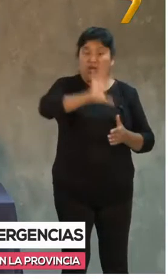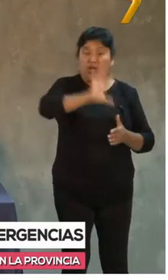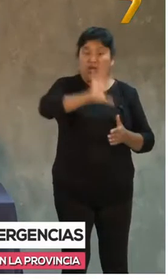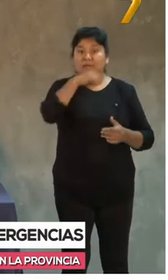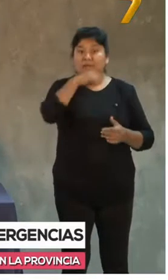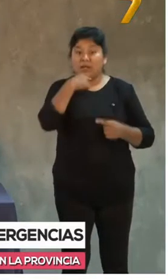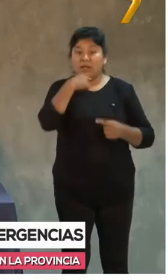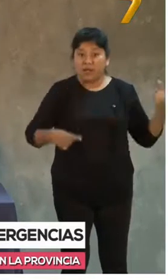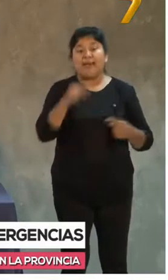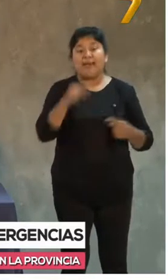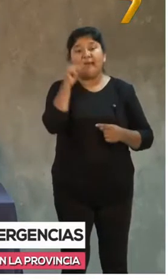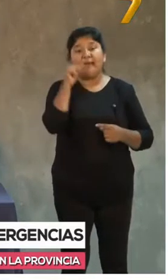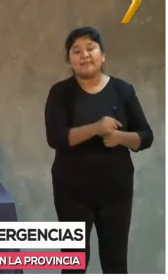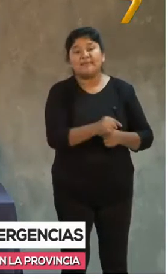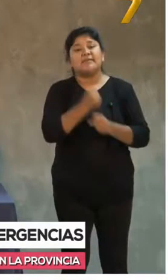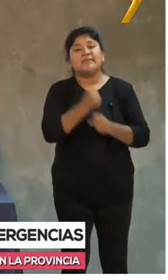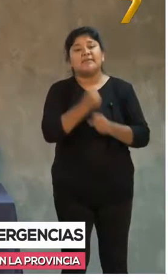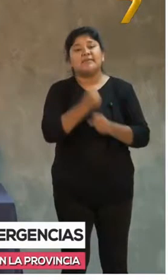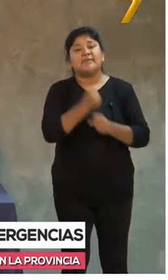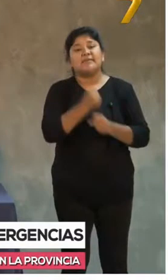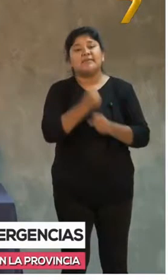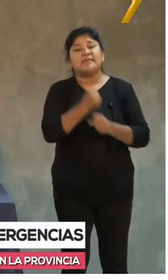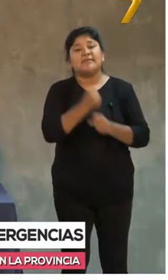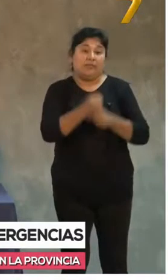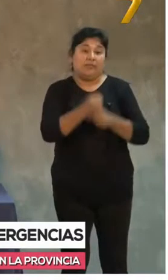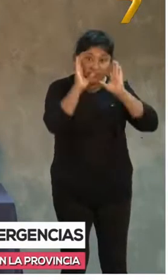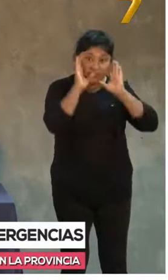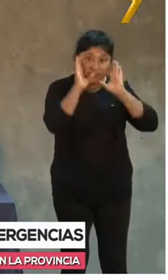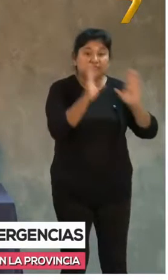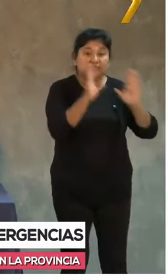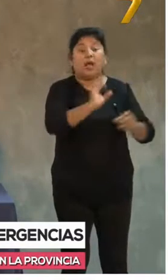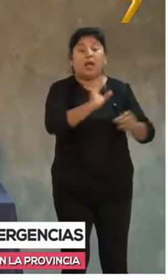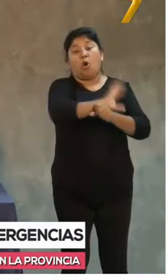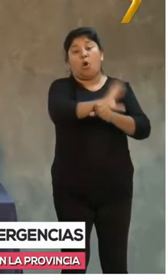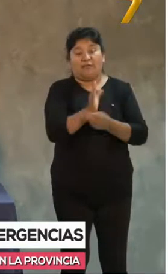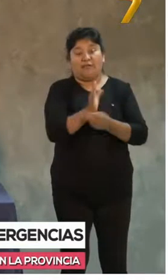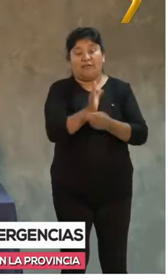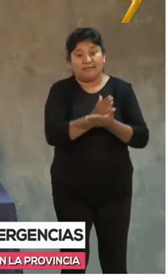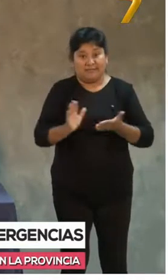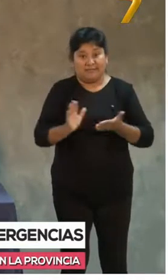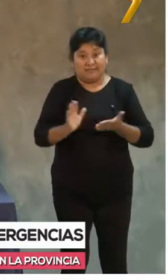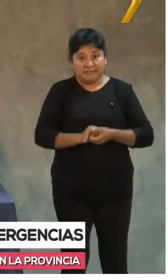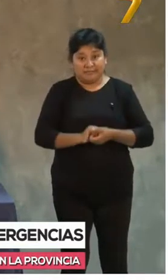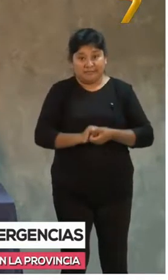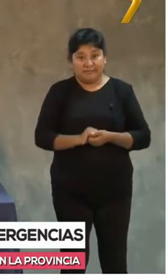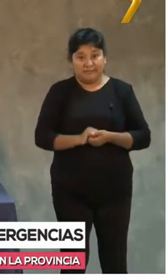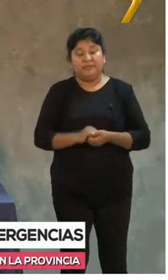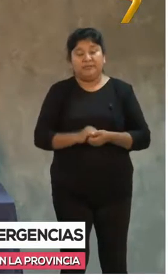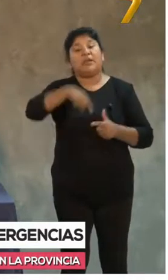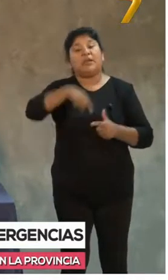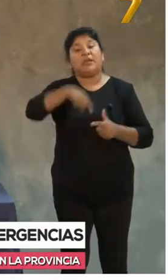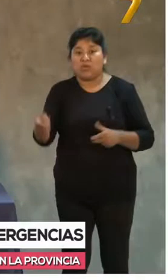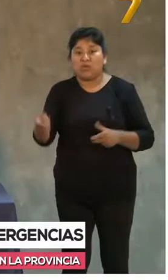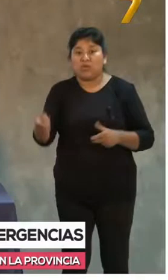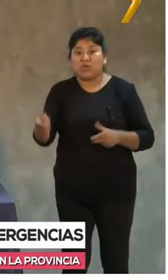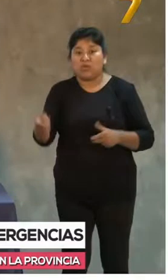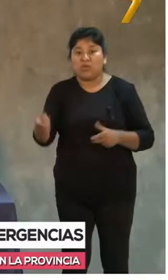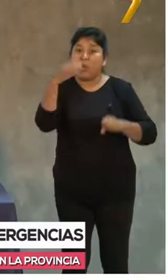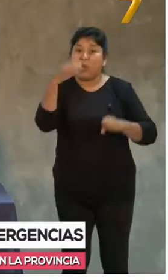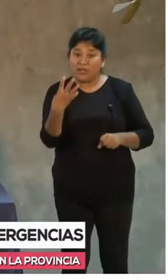en el trabajo directamente abocado a lo que es el coronavirus. Para la última pregunta, Canal 4, al doctor